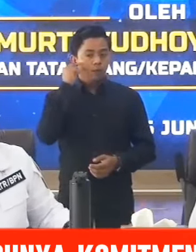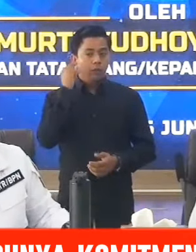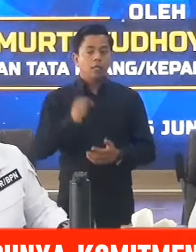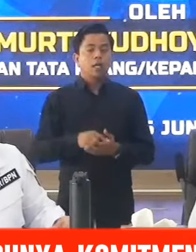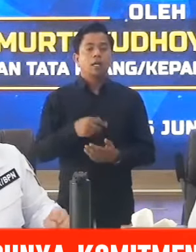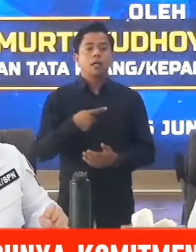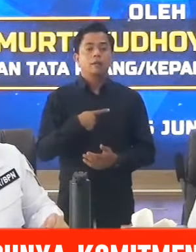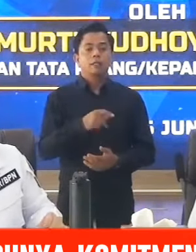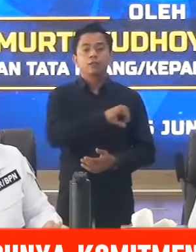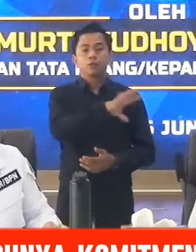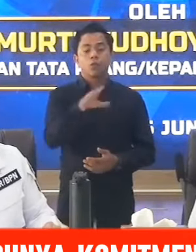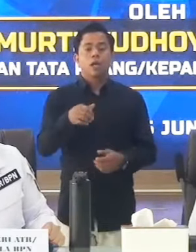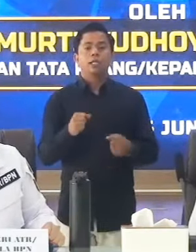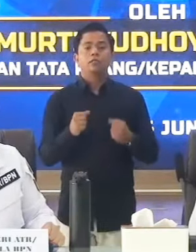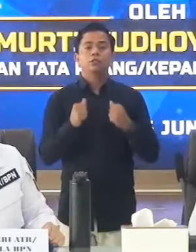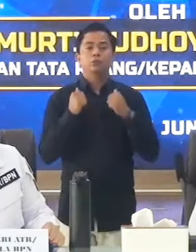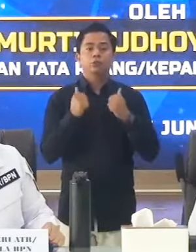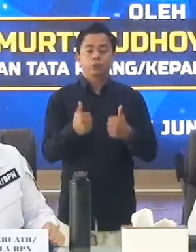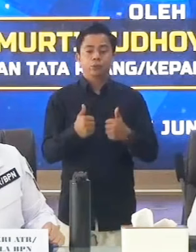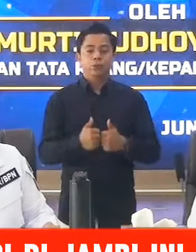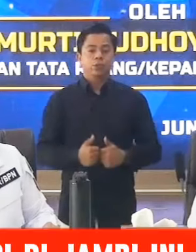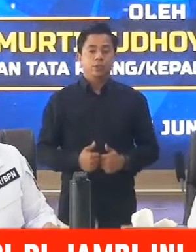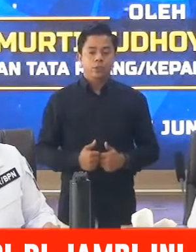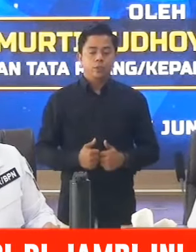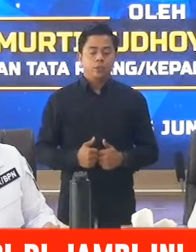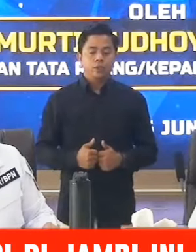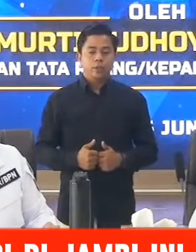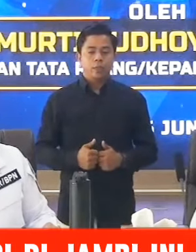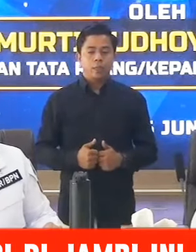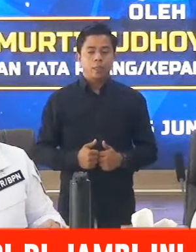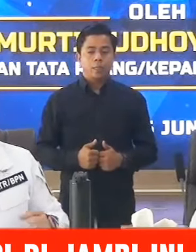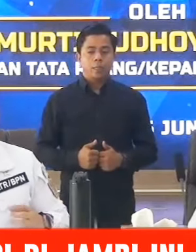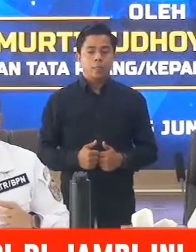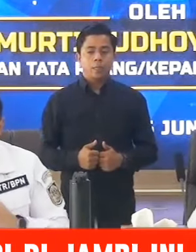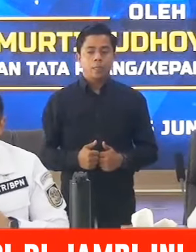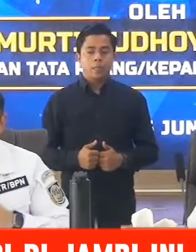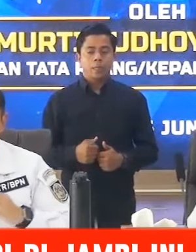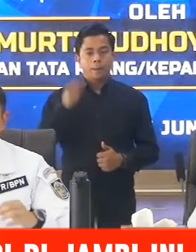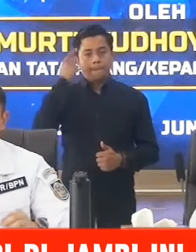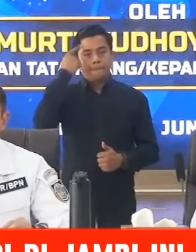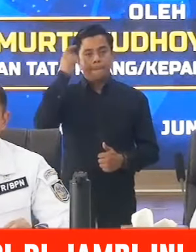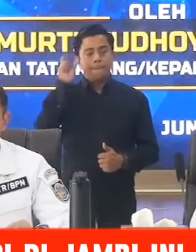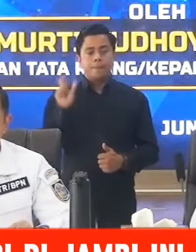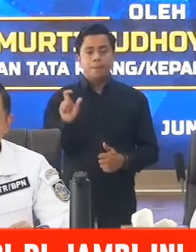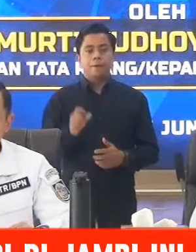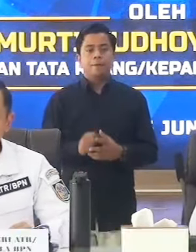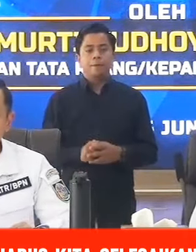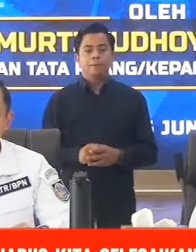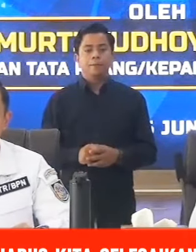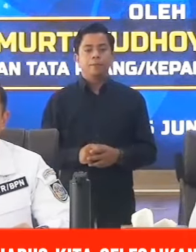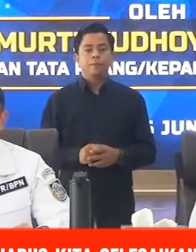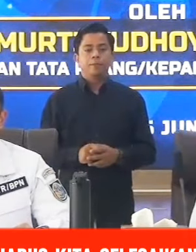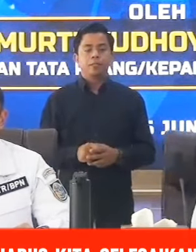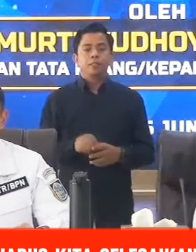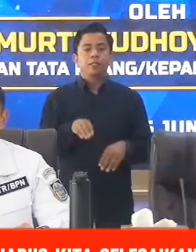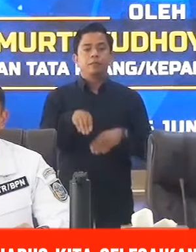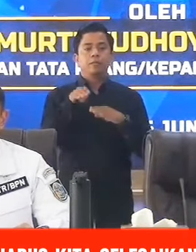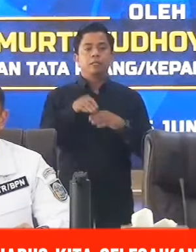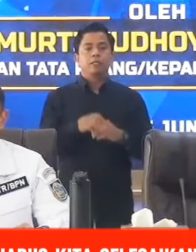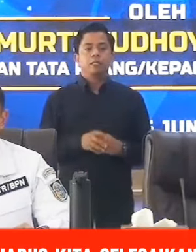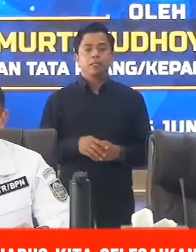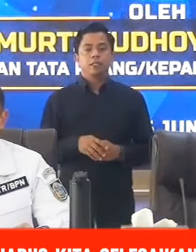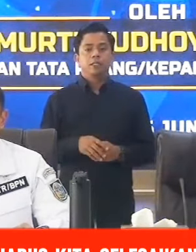semuanya bersepakat dan punya komitmen untuk semakin bersinergi di Jambi ini. Kita tahu masih